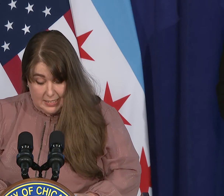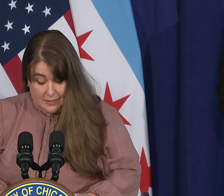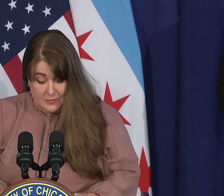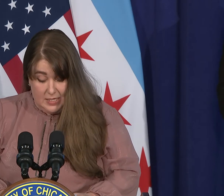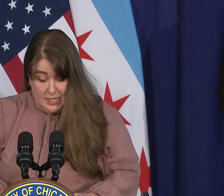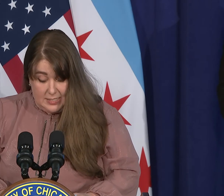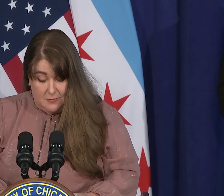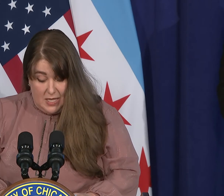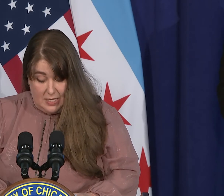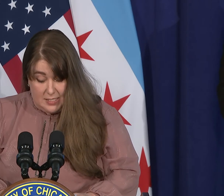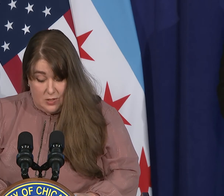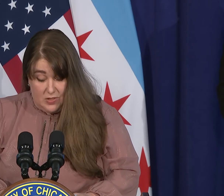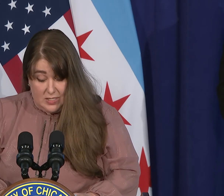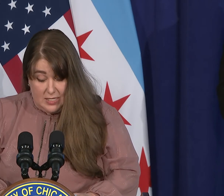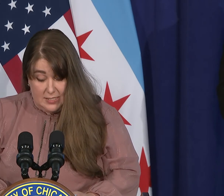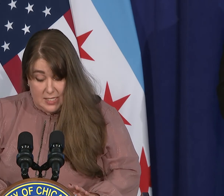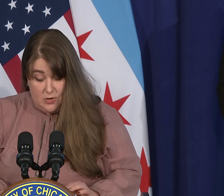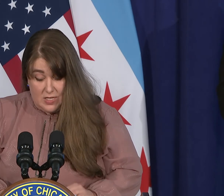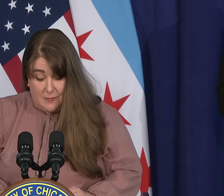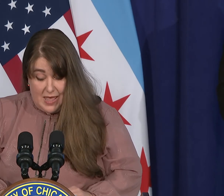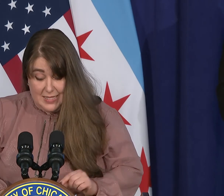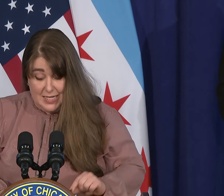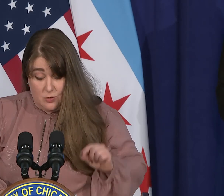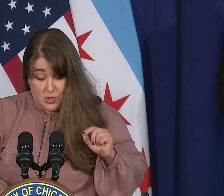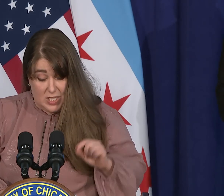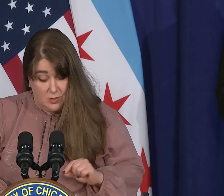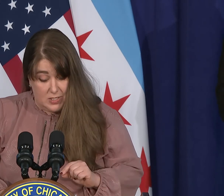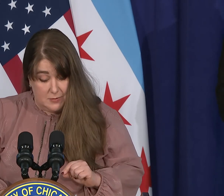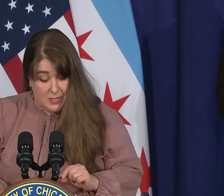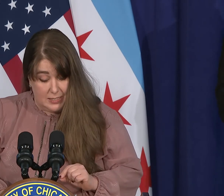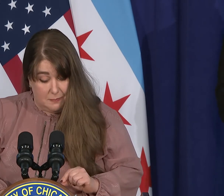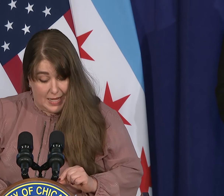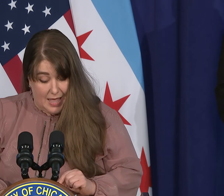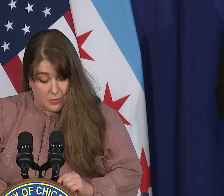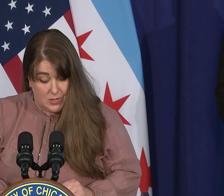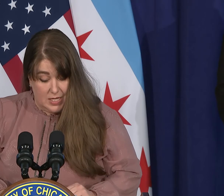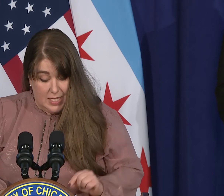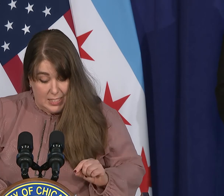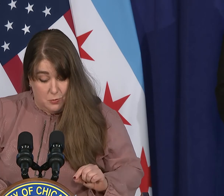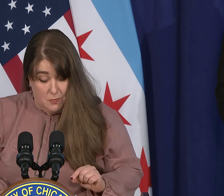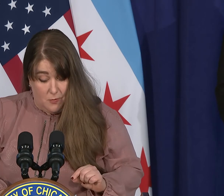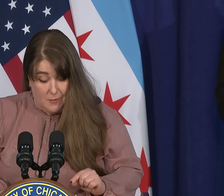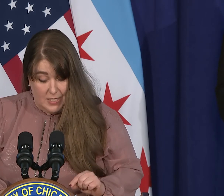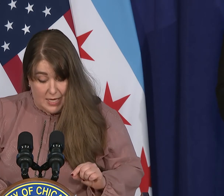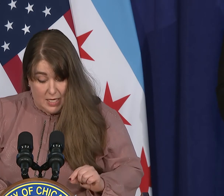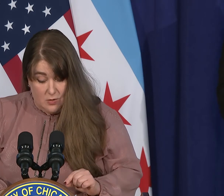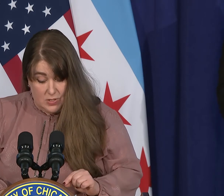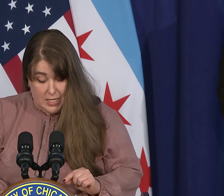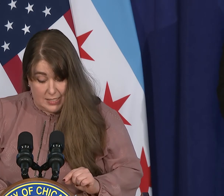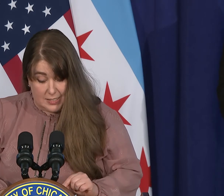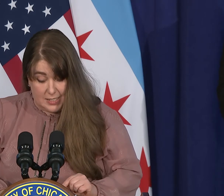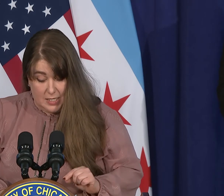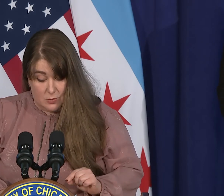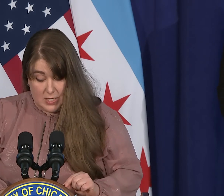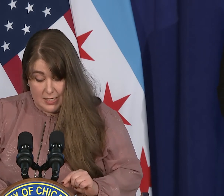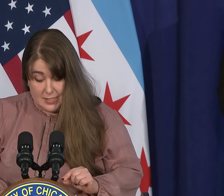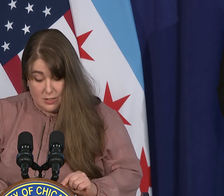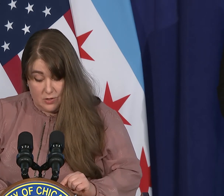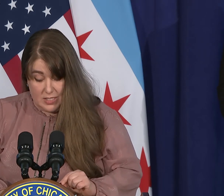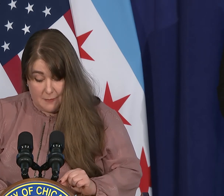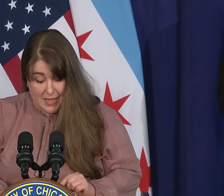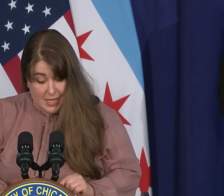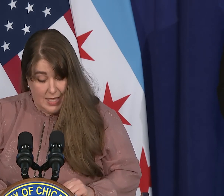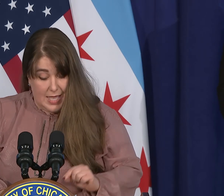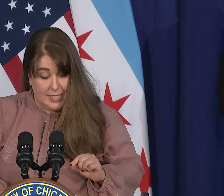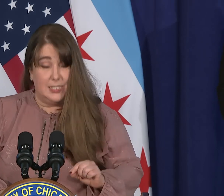en línea. Si bien el sitio de llamada tiene 200 empleados, es muy probable que aquellos que necesiten usar el